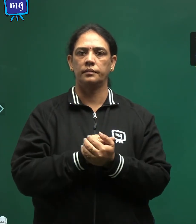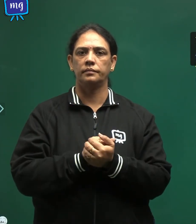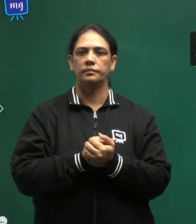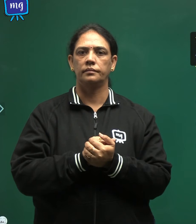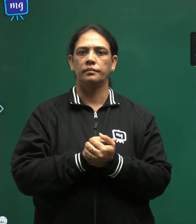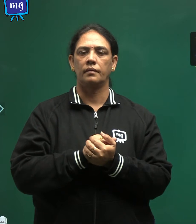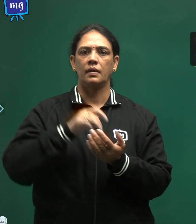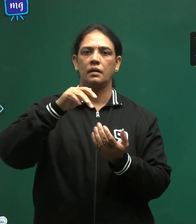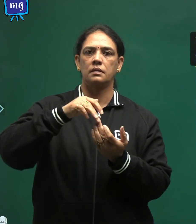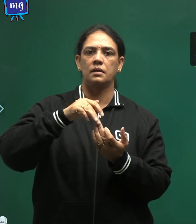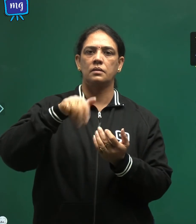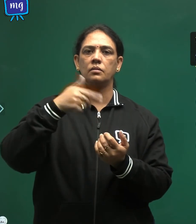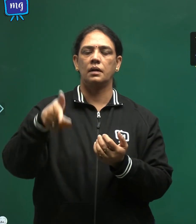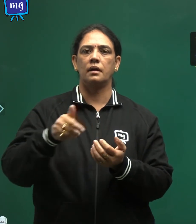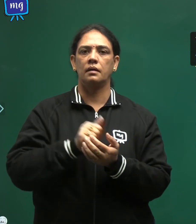शीर्ष होते हैं।